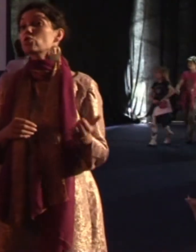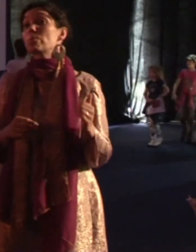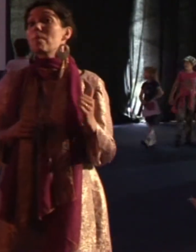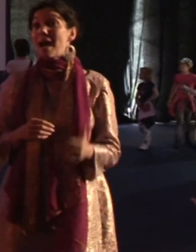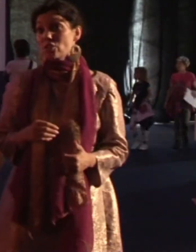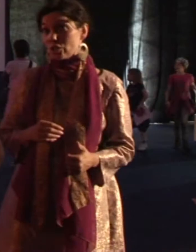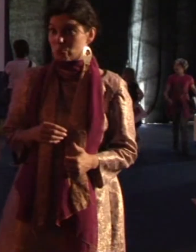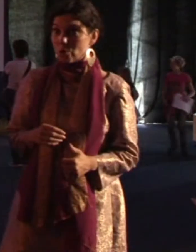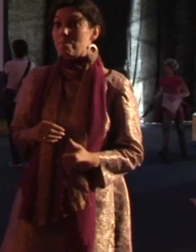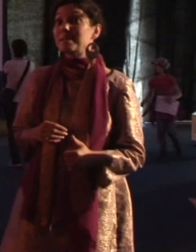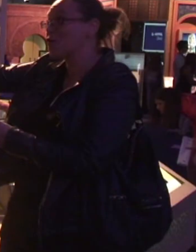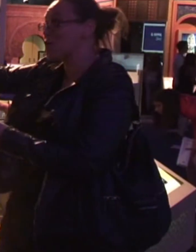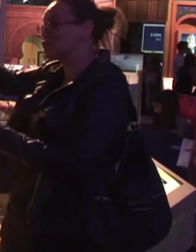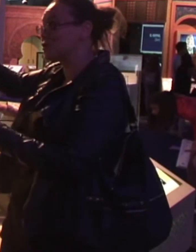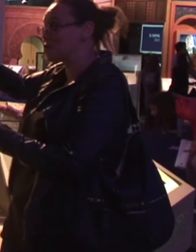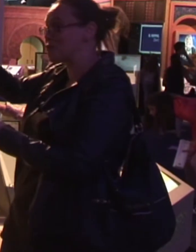Še pomanjšati.